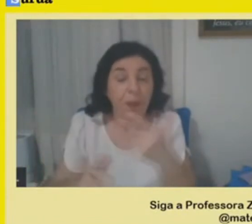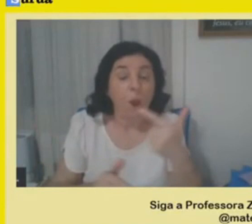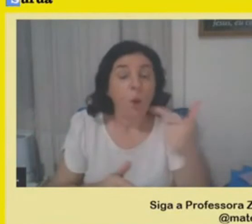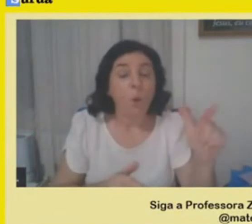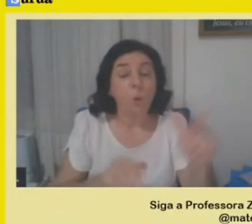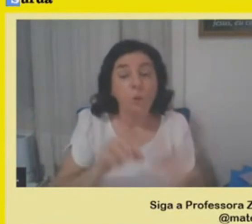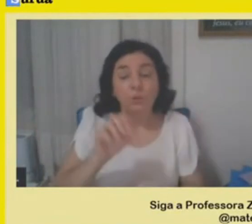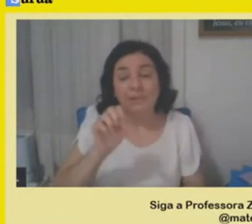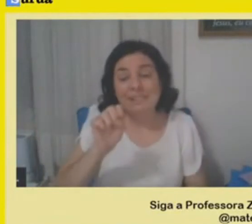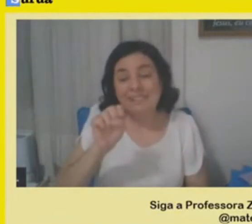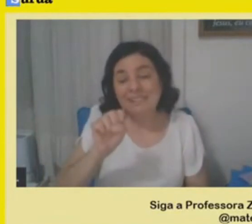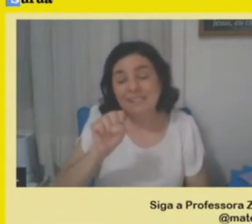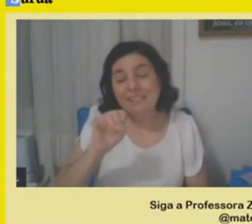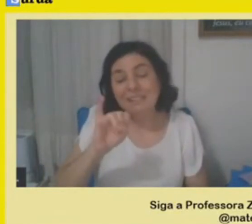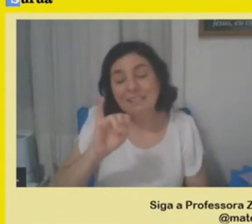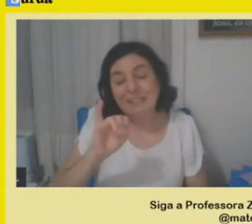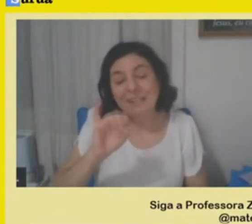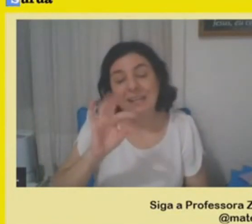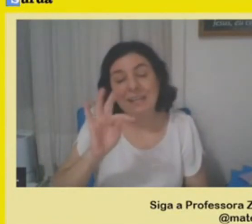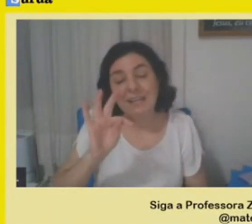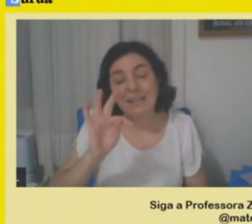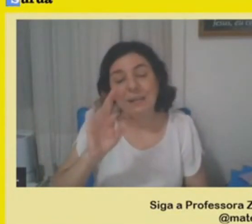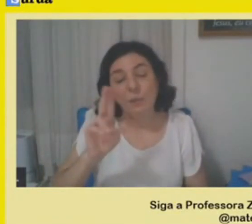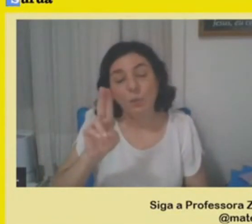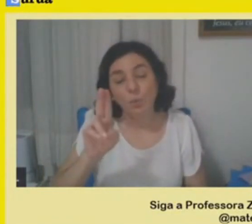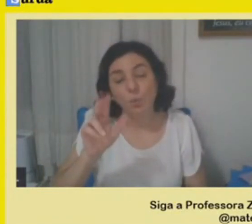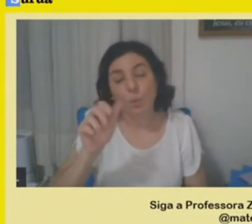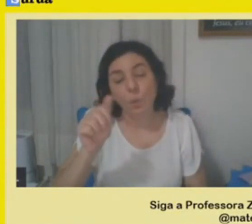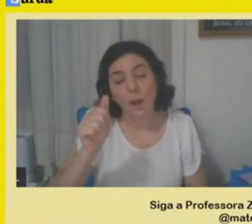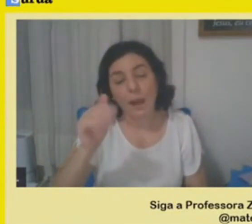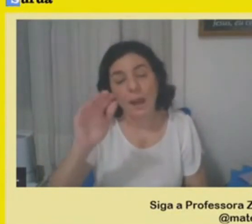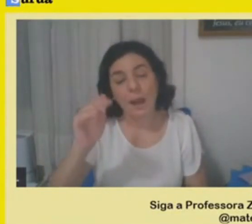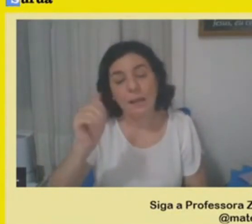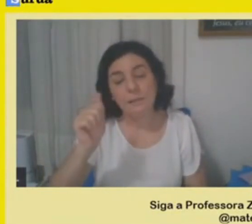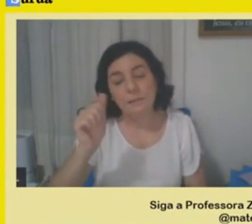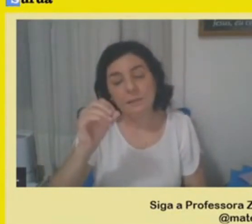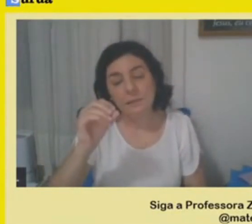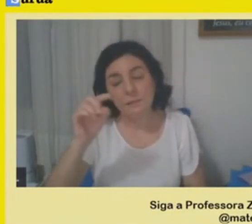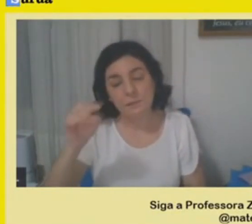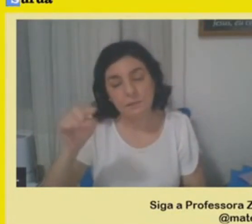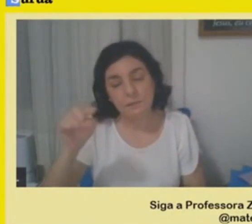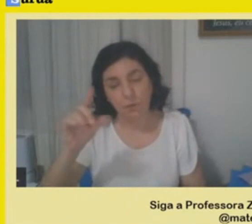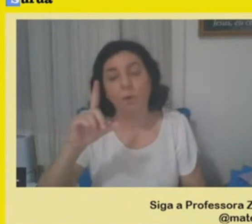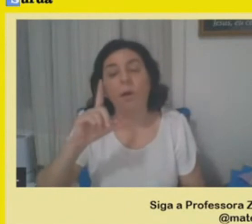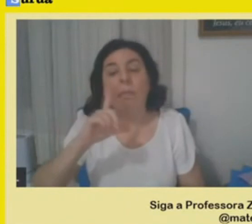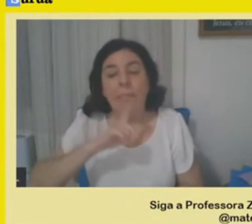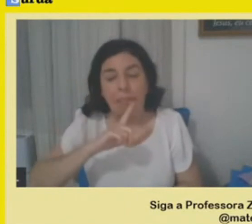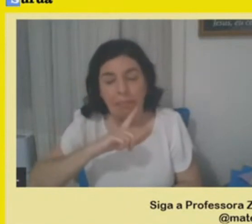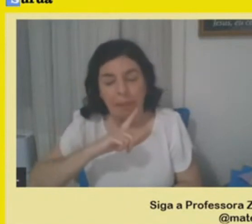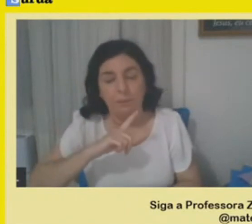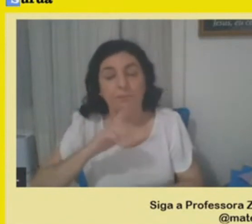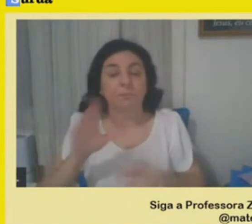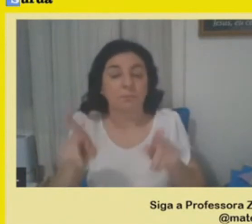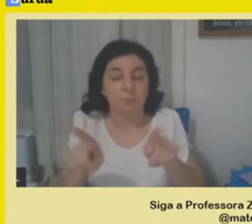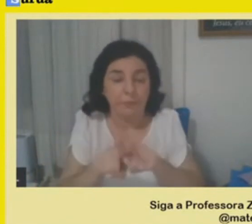em língua de sinais, né, que é a soma, a subtração, a divisão, a multiplicação.